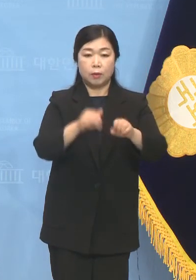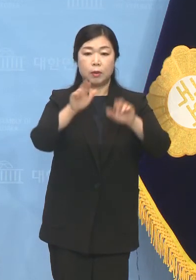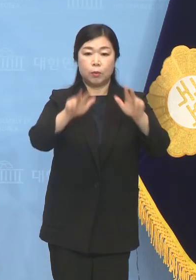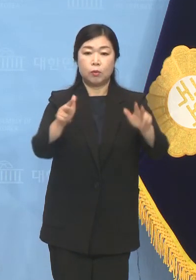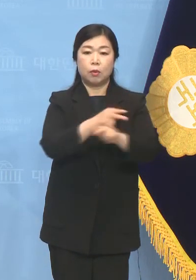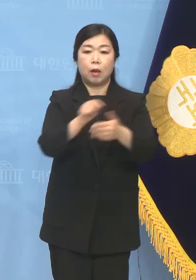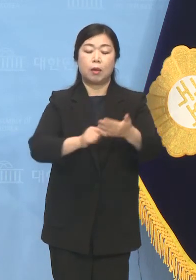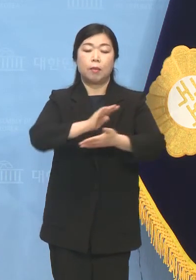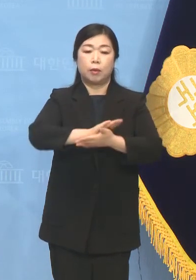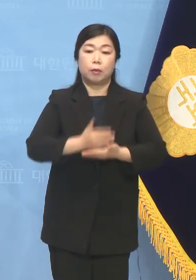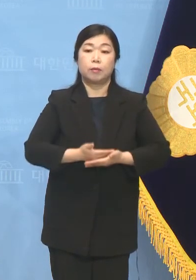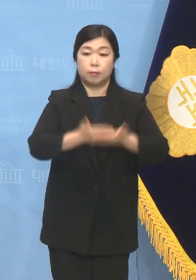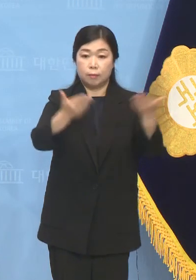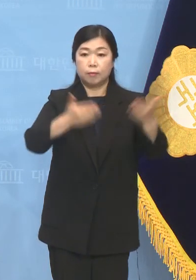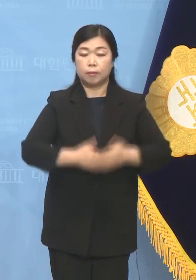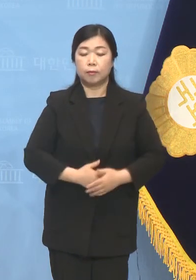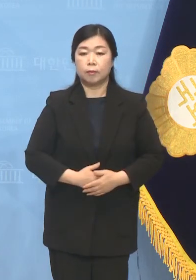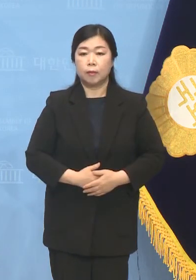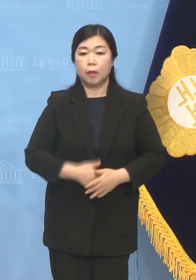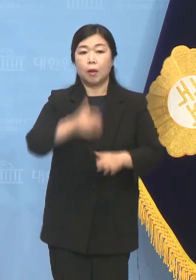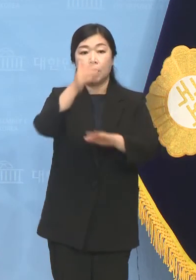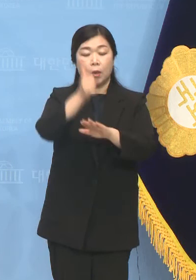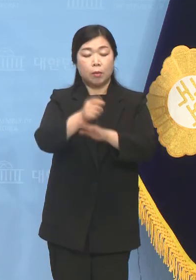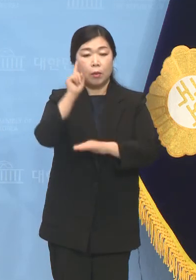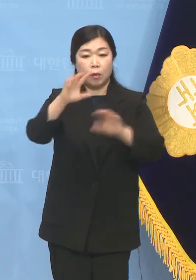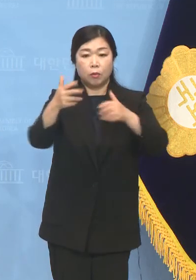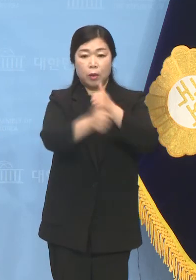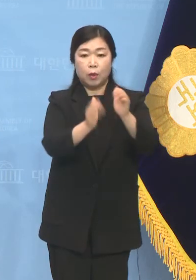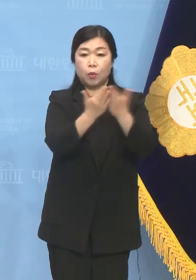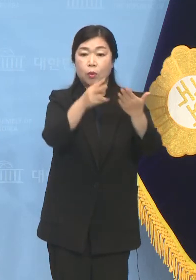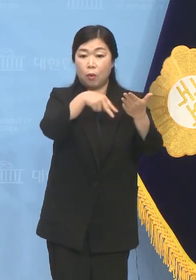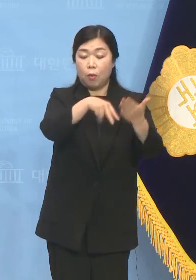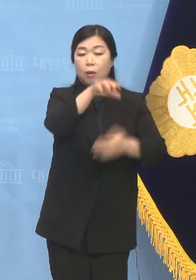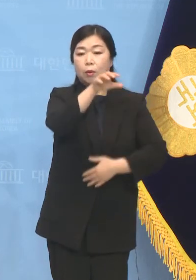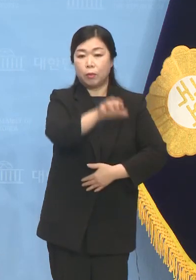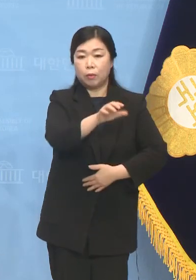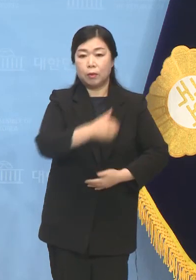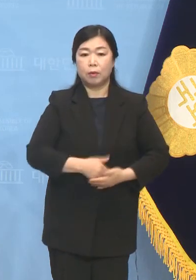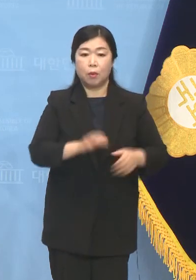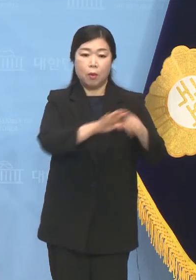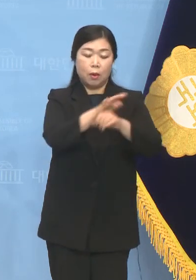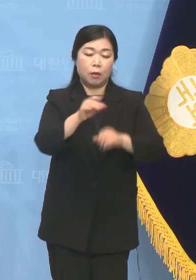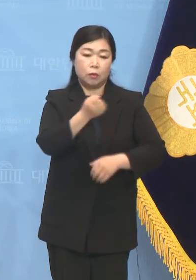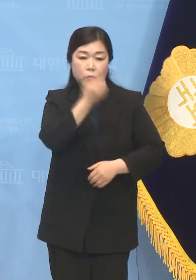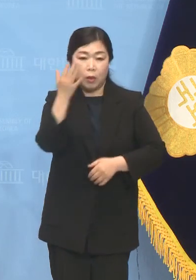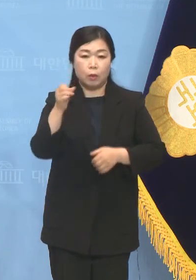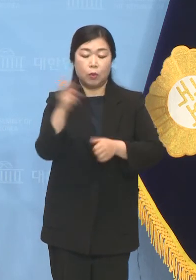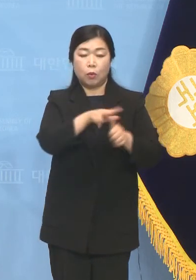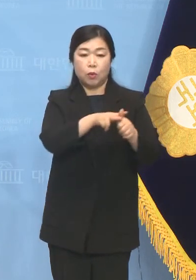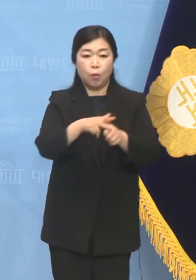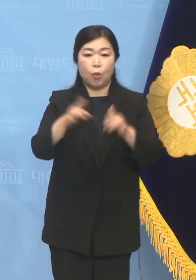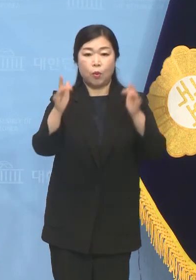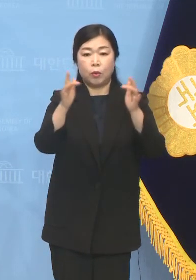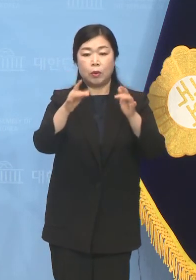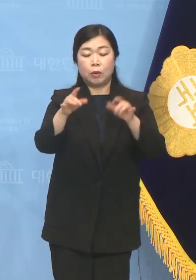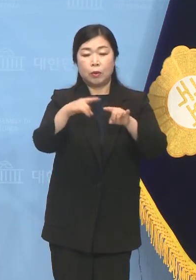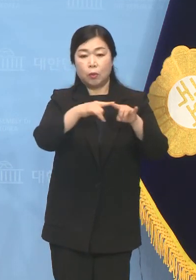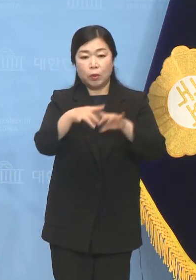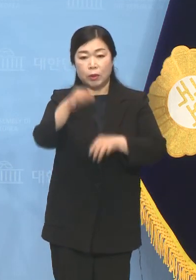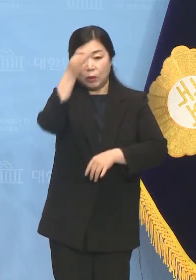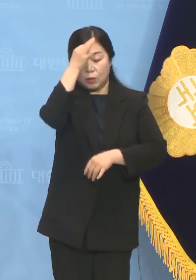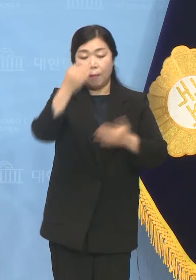발간될 예정입니다. 마지막으로 내일 국회 도서관은 코로나 대유행 및 정보통신기술의